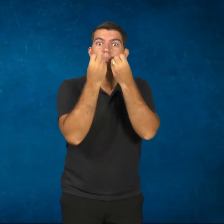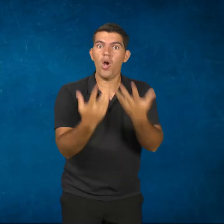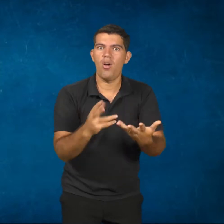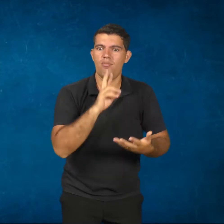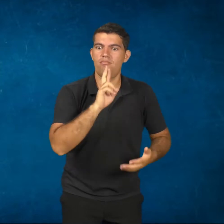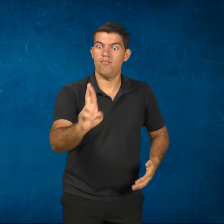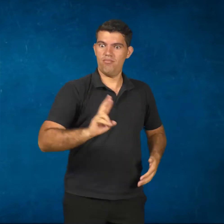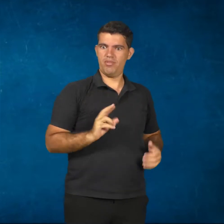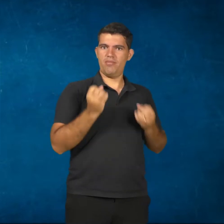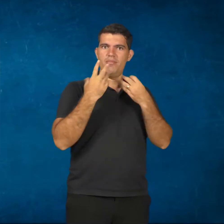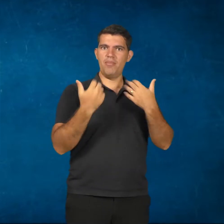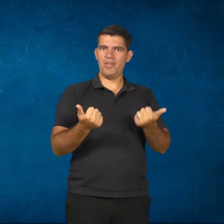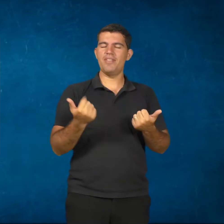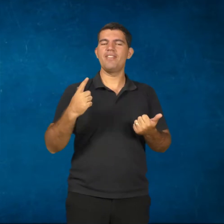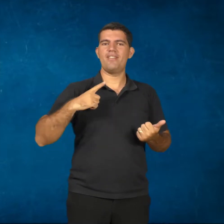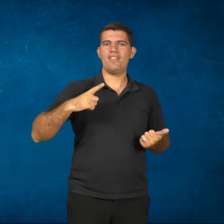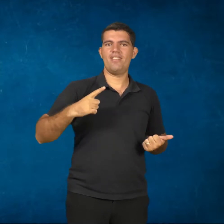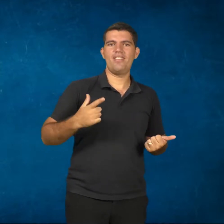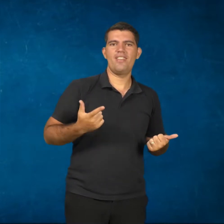toda